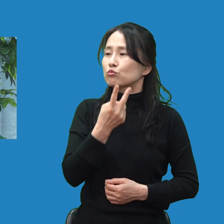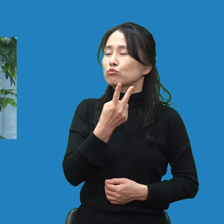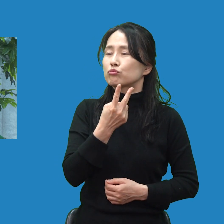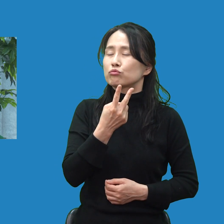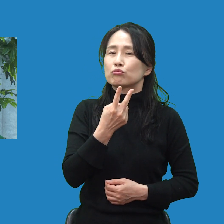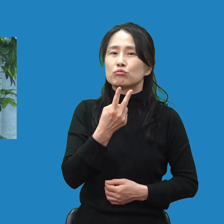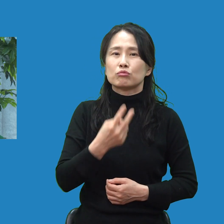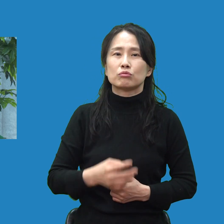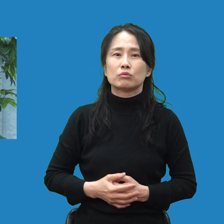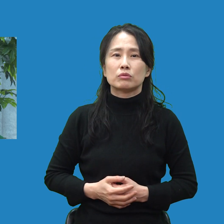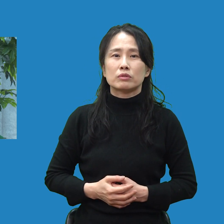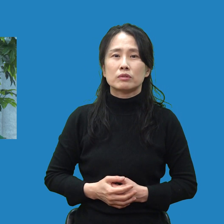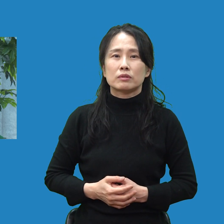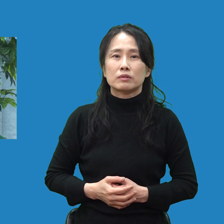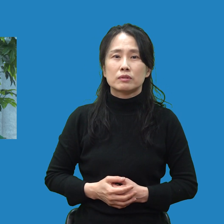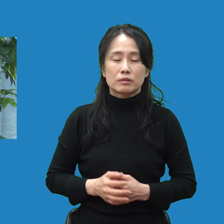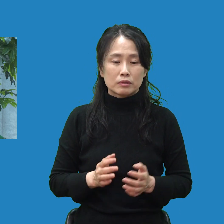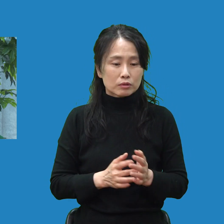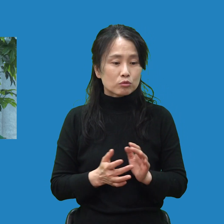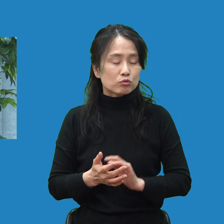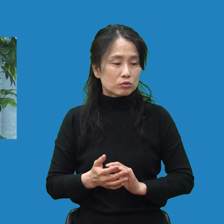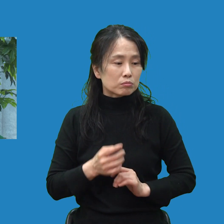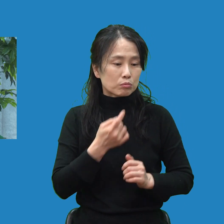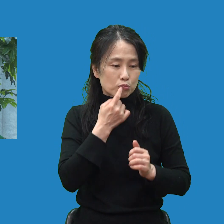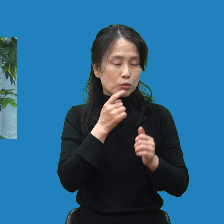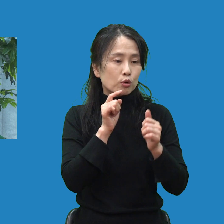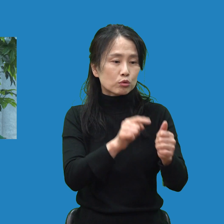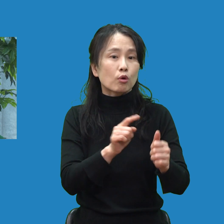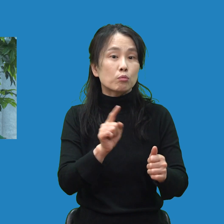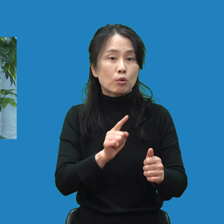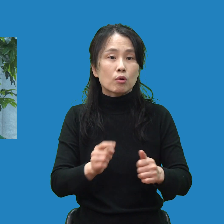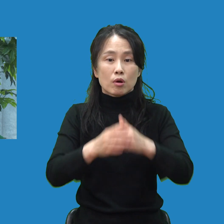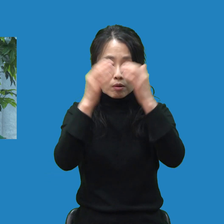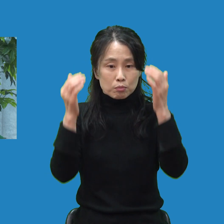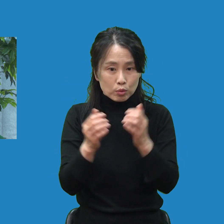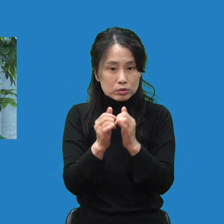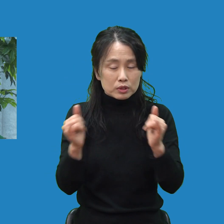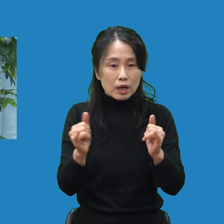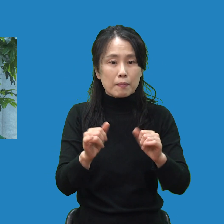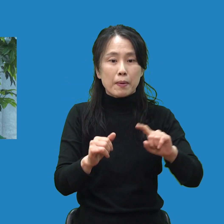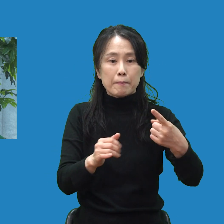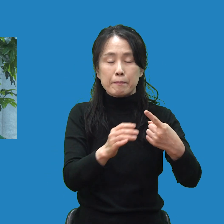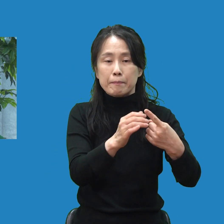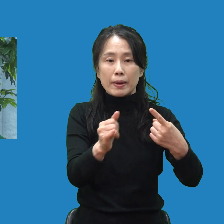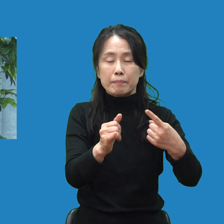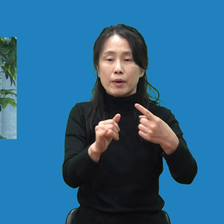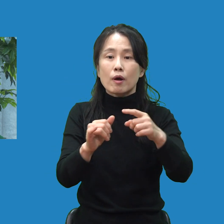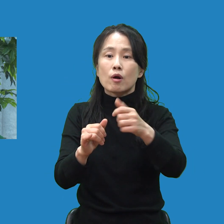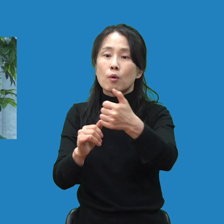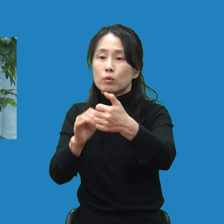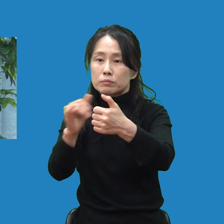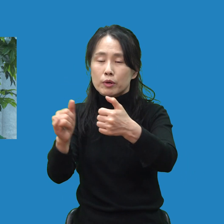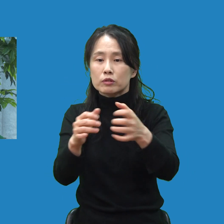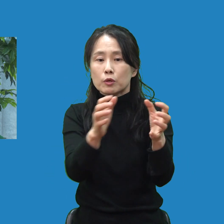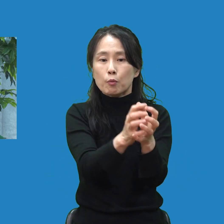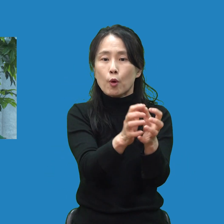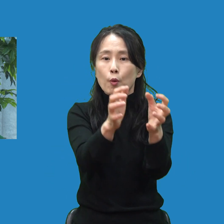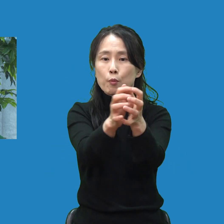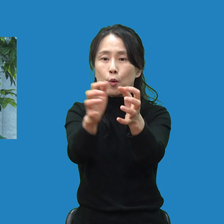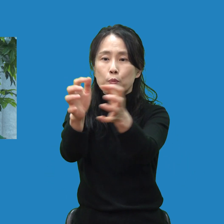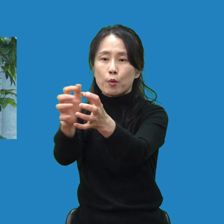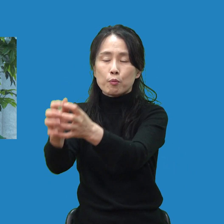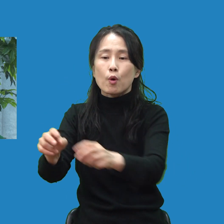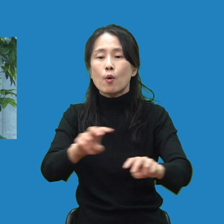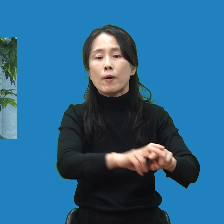있었습니다. 예수님께서 곧바로 명하십니다. 모든 사람을 100명씩 50명씩